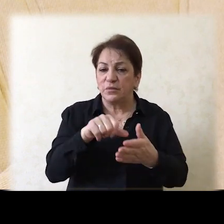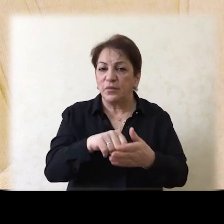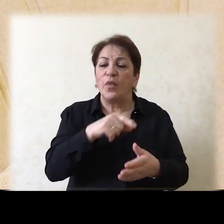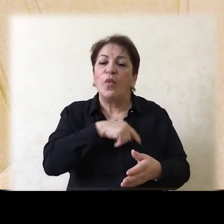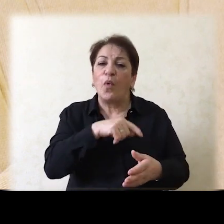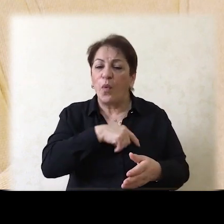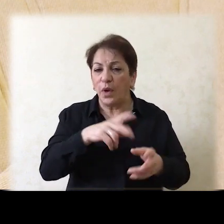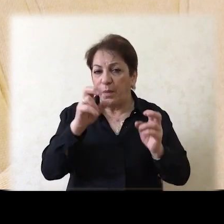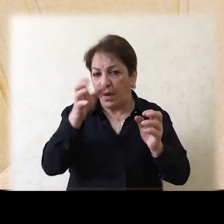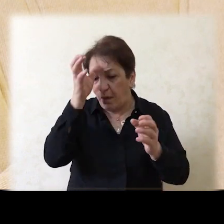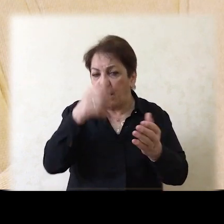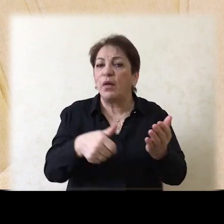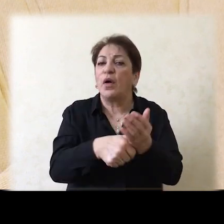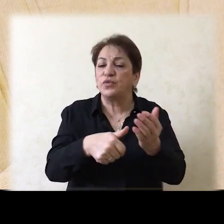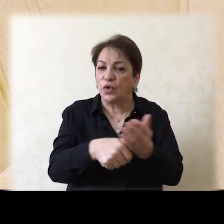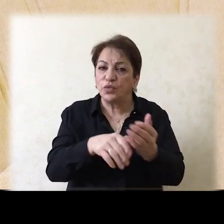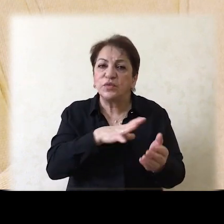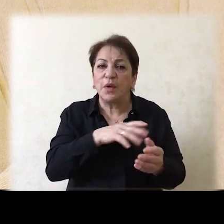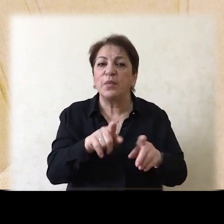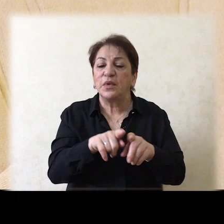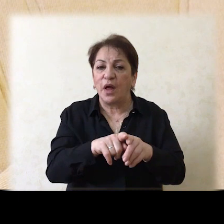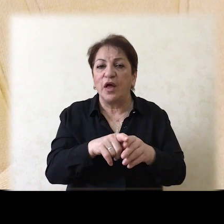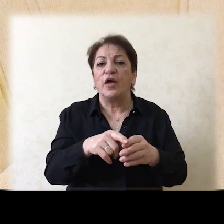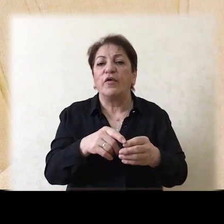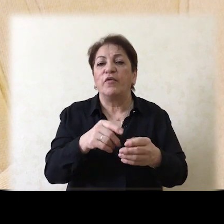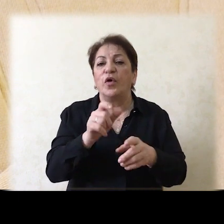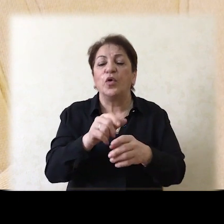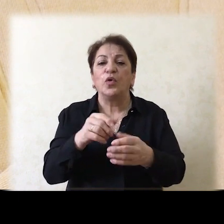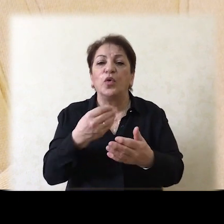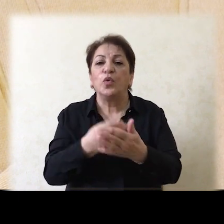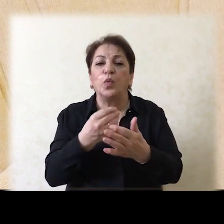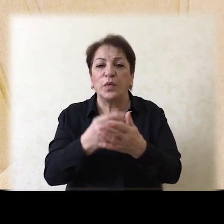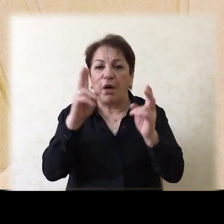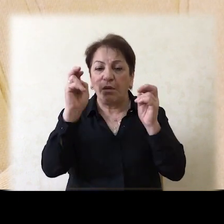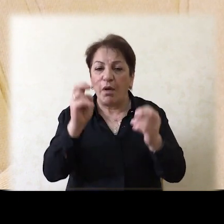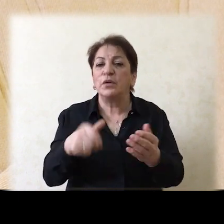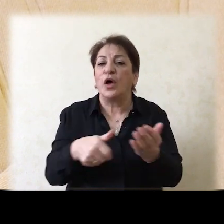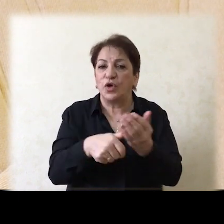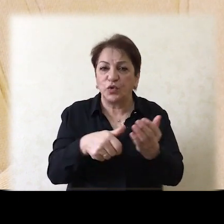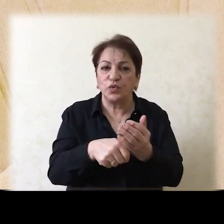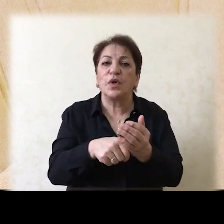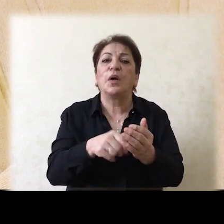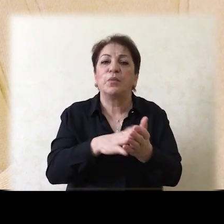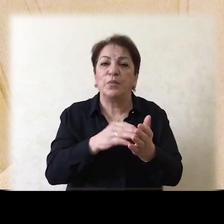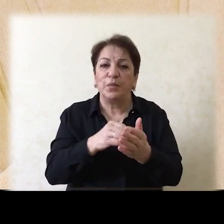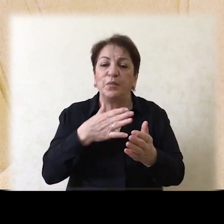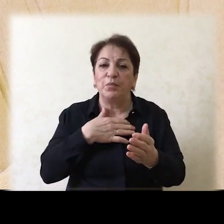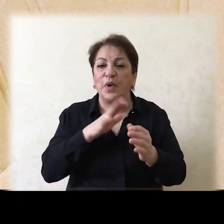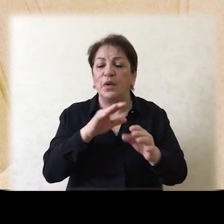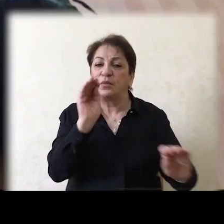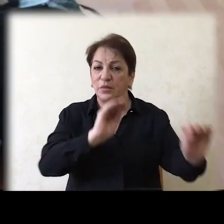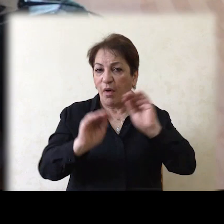հոգեբանական աջակցությամբ, այլ նաև նյութական աջակցություն ցուցաբերեց մեր խանութների